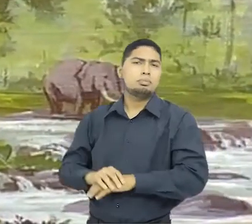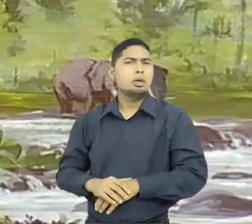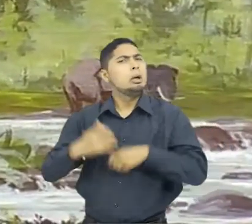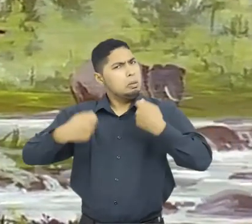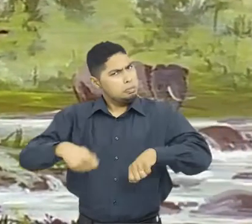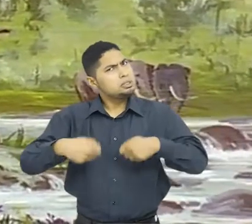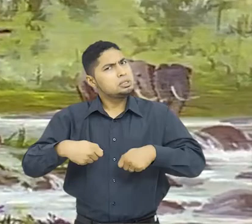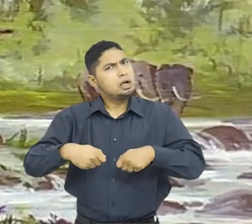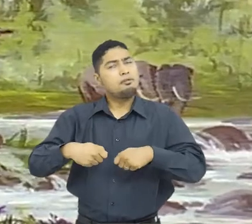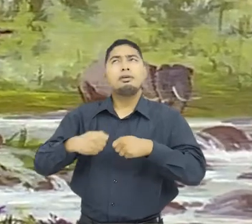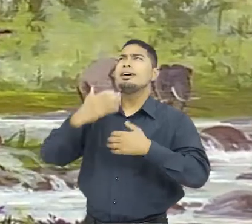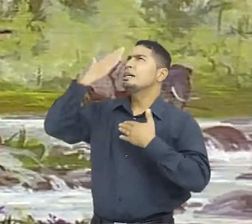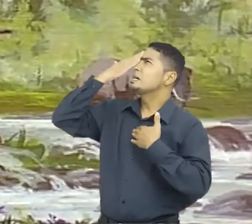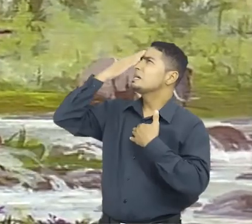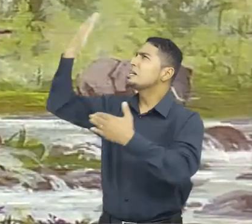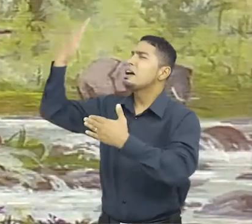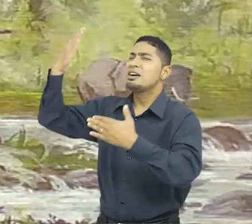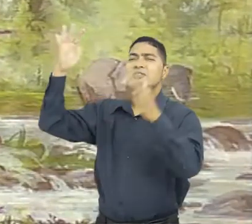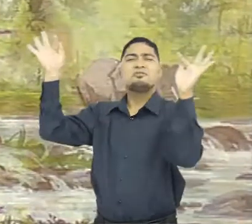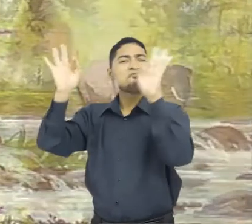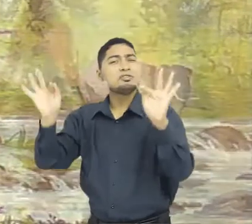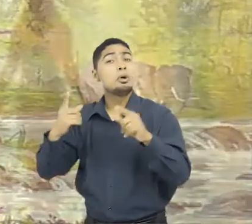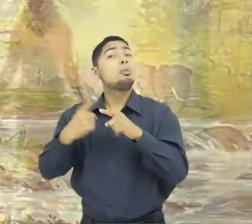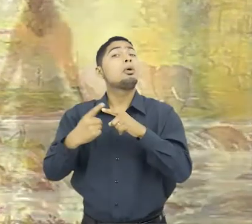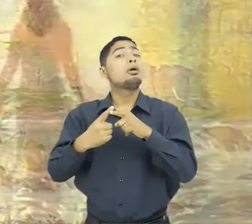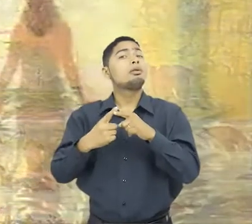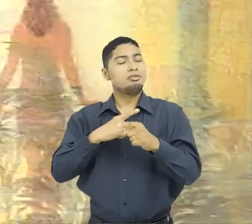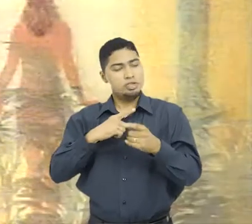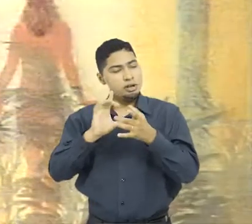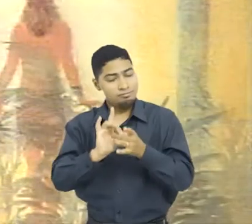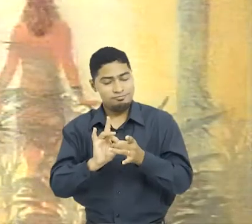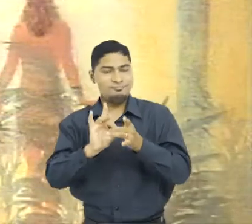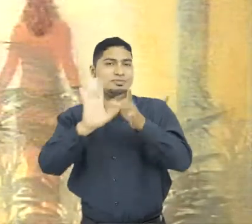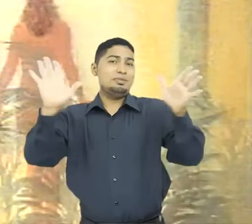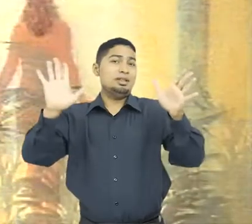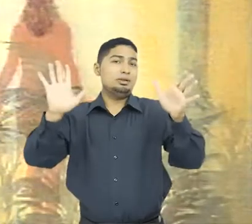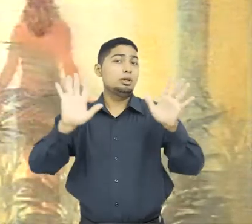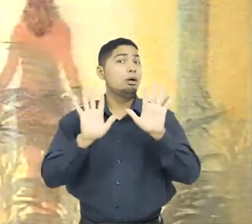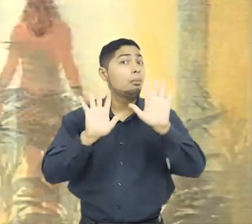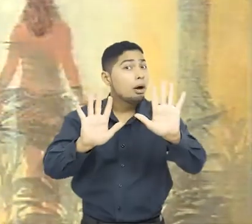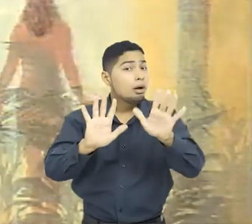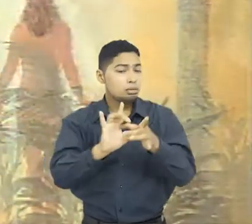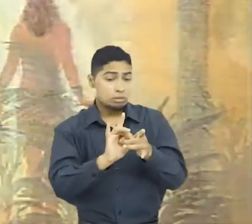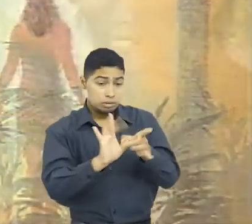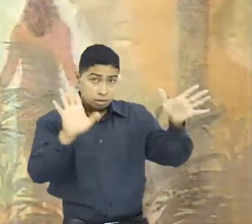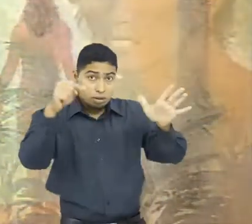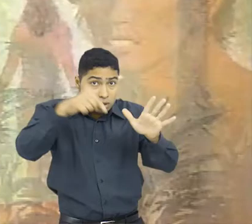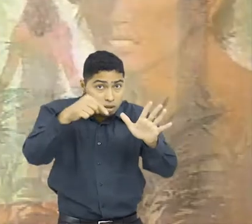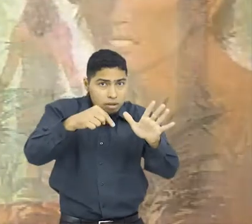Deveriam ser gratos e felizes pela liberdade que tinham, mas a liberdade só traz alegria quando fizermos boas